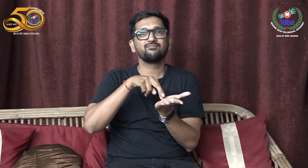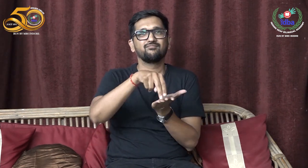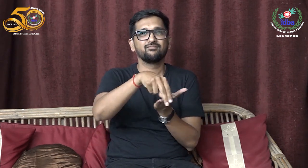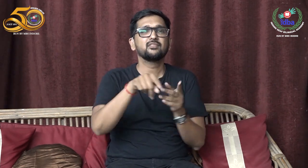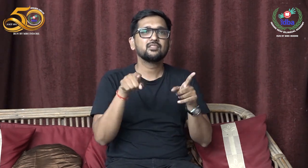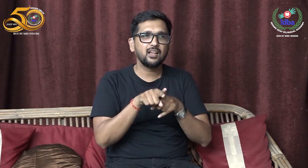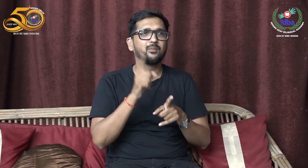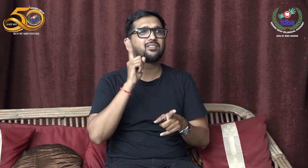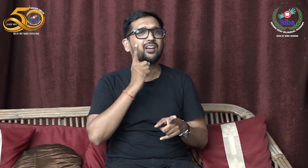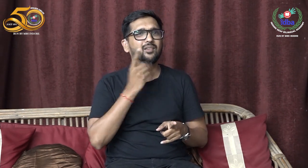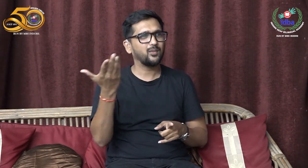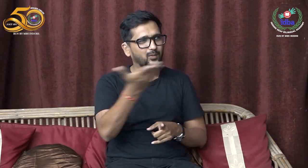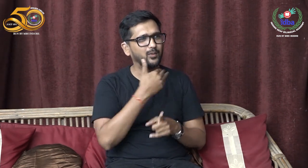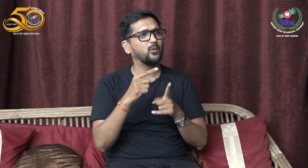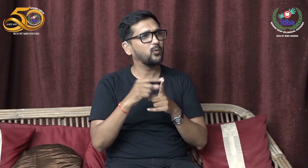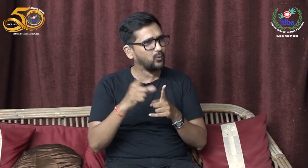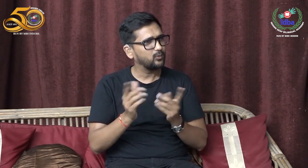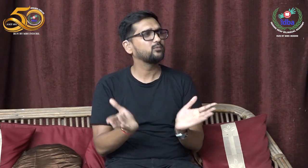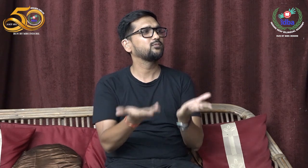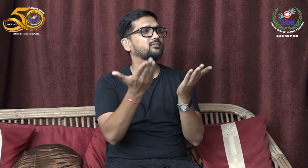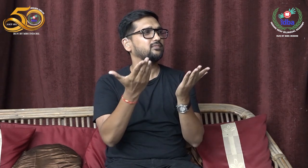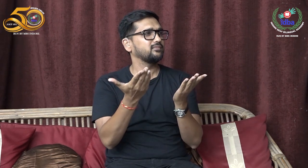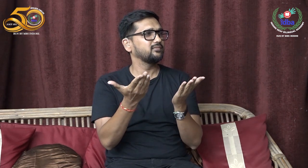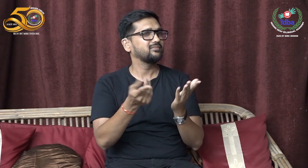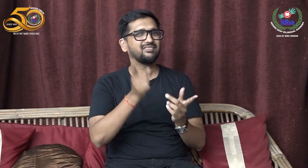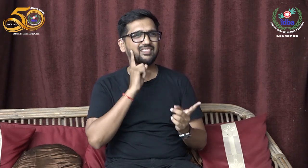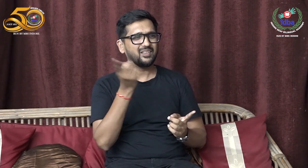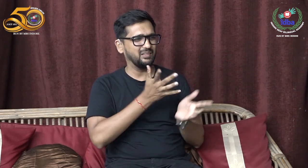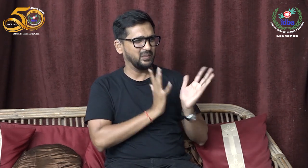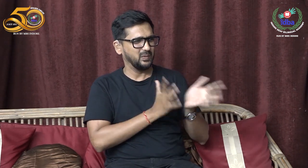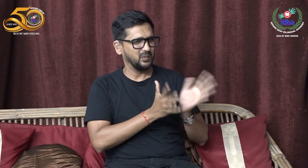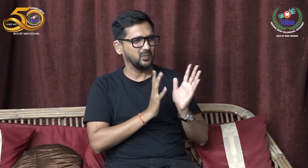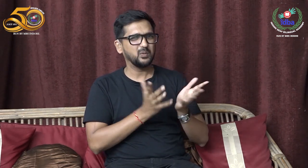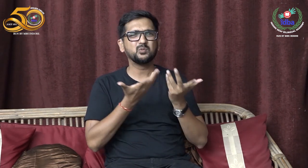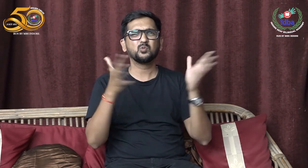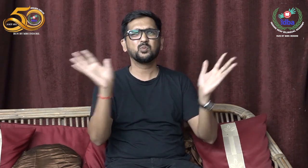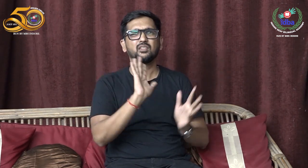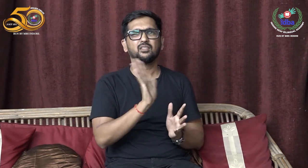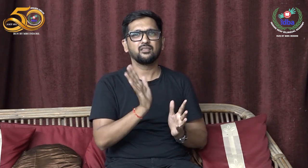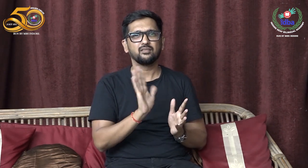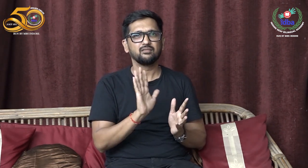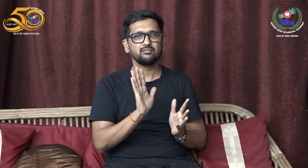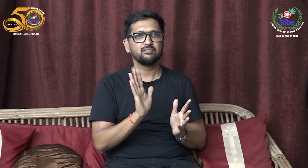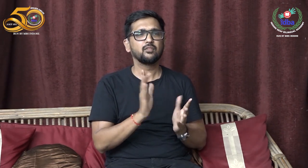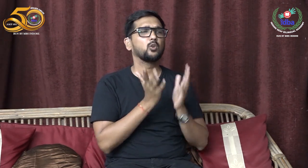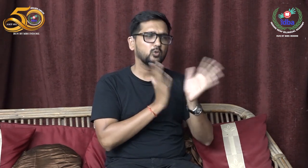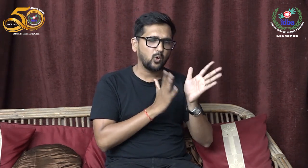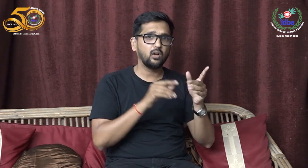उनने इतनी मेहनत करी, वैसे ही सबको ऐसे ही करना चाहिए। ये नहीं कि अपन सिर्फ दिन भर बातों में ही नहीं लगाना